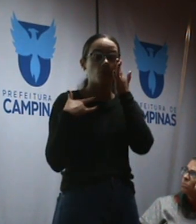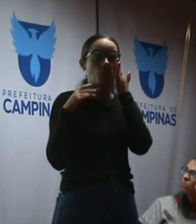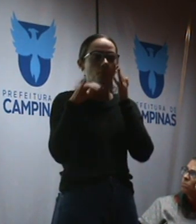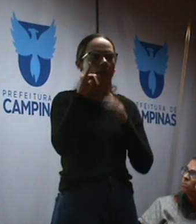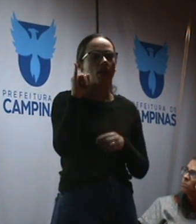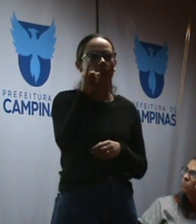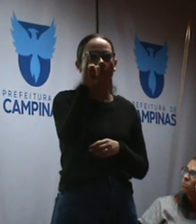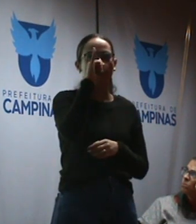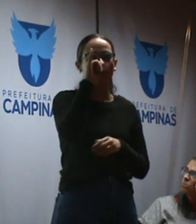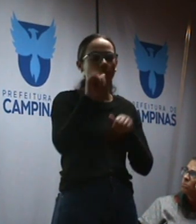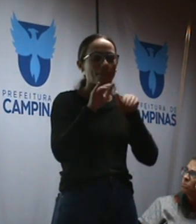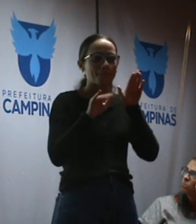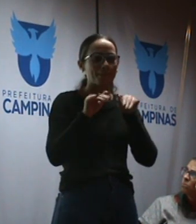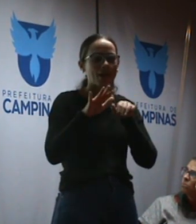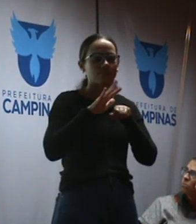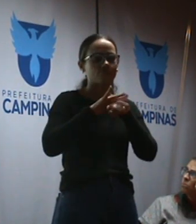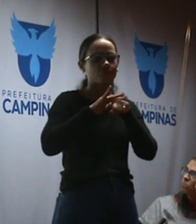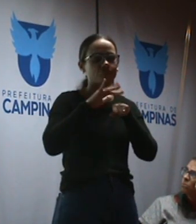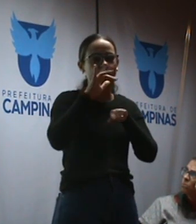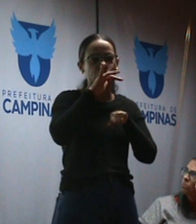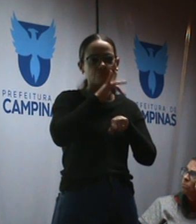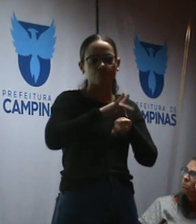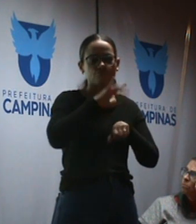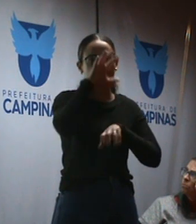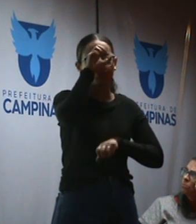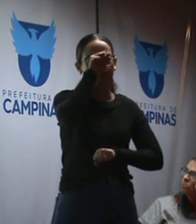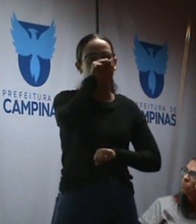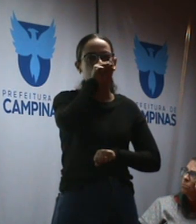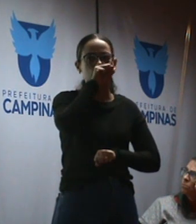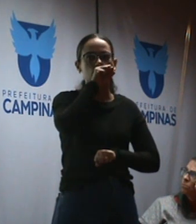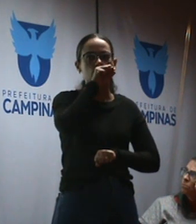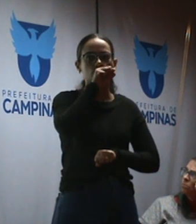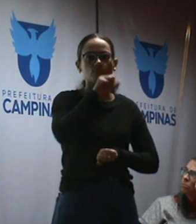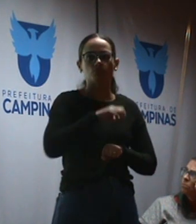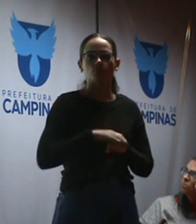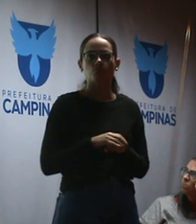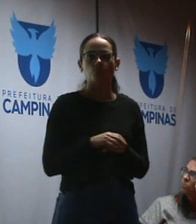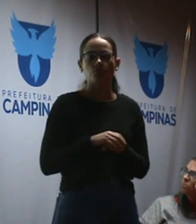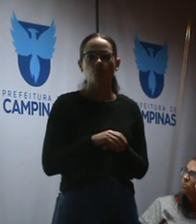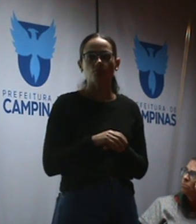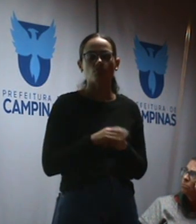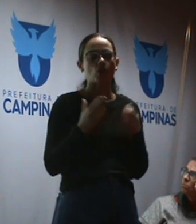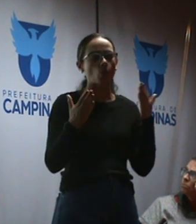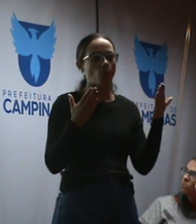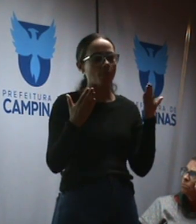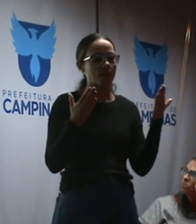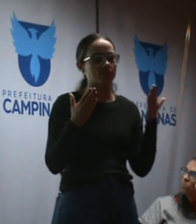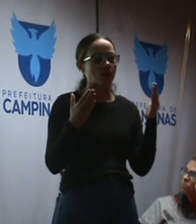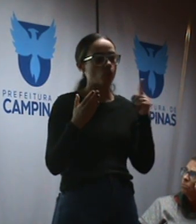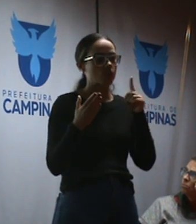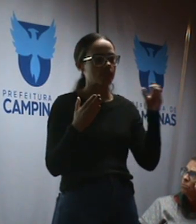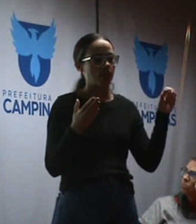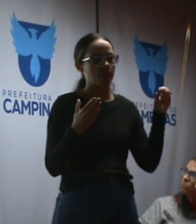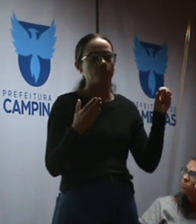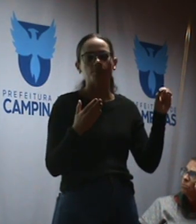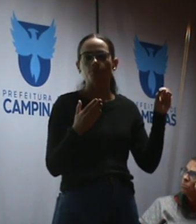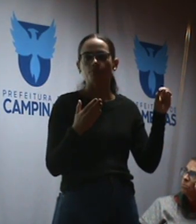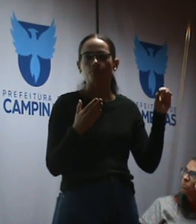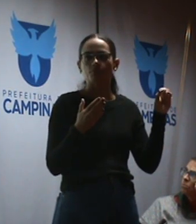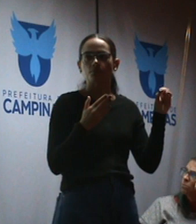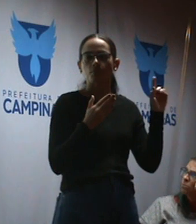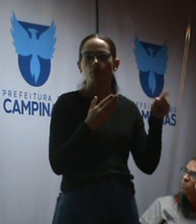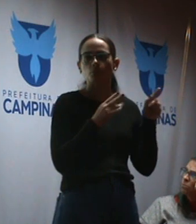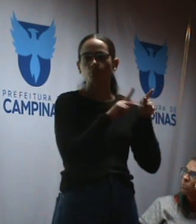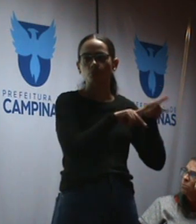aí por incidência? Então, em número de casos para um número de população, que no caso é 100 mil, né? A gente tem o